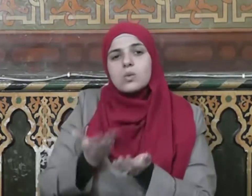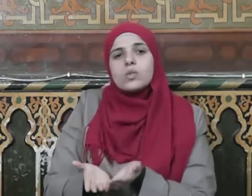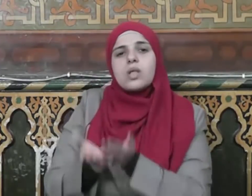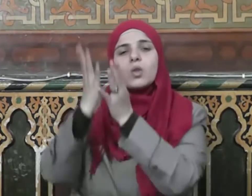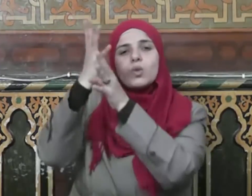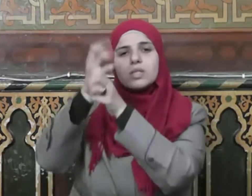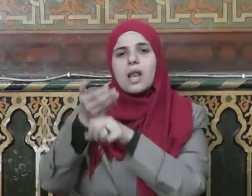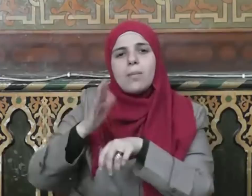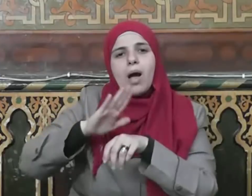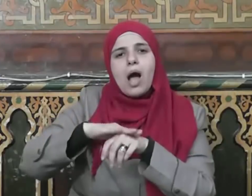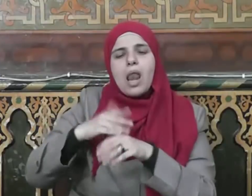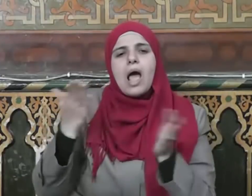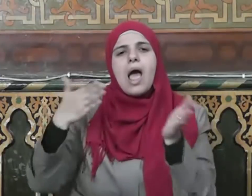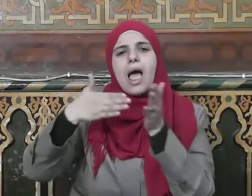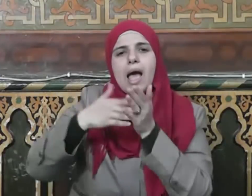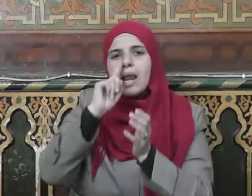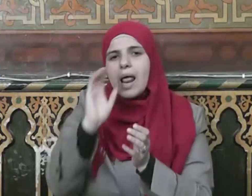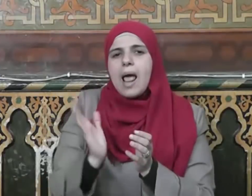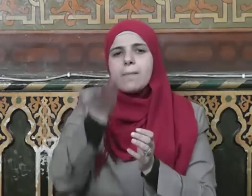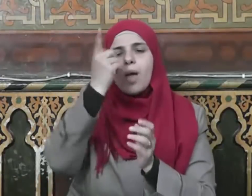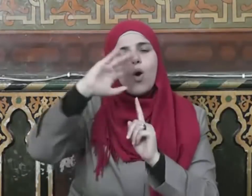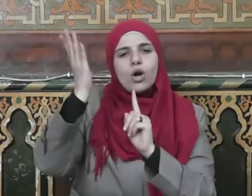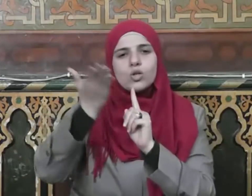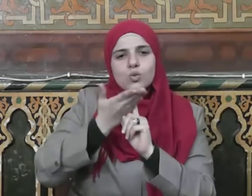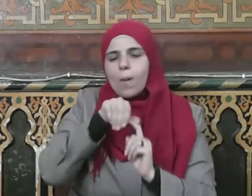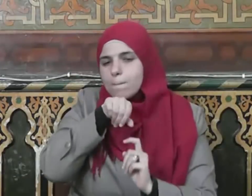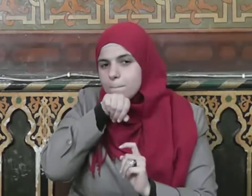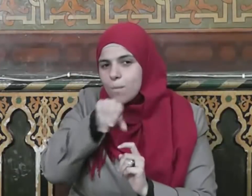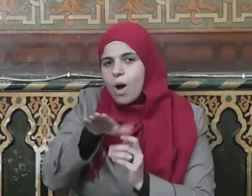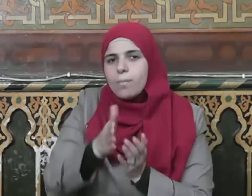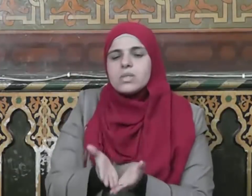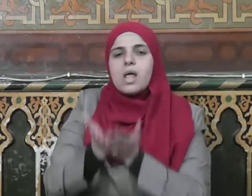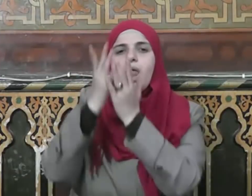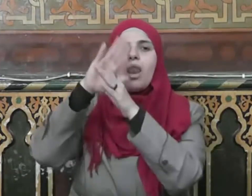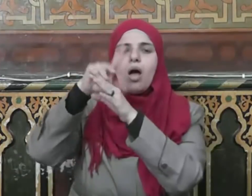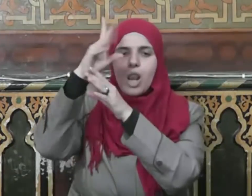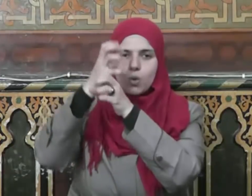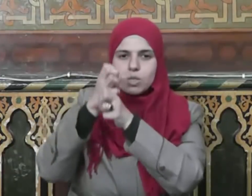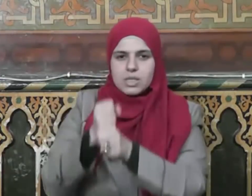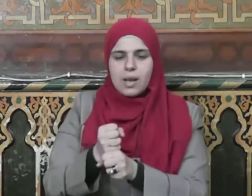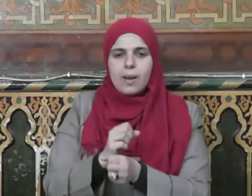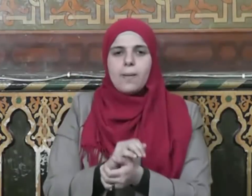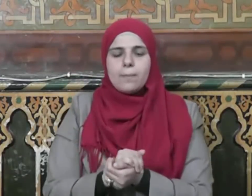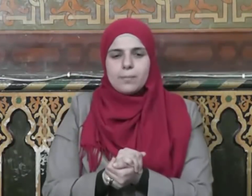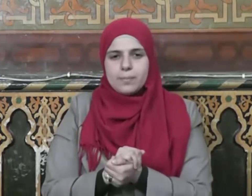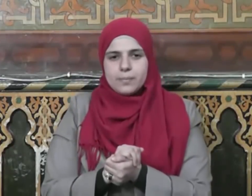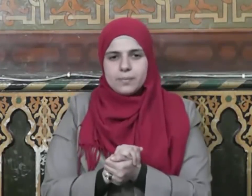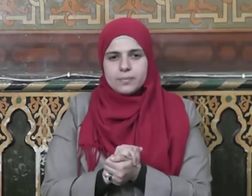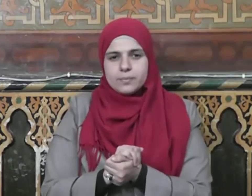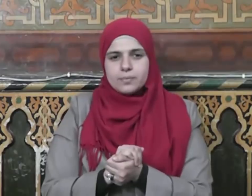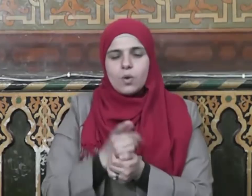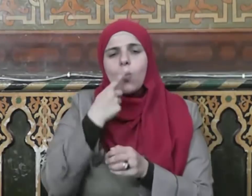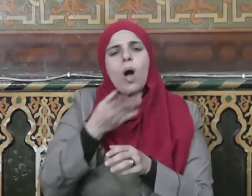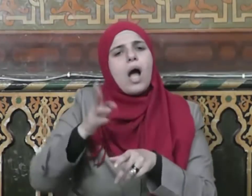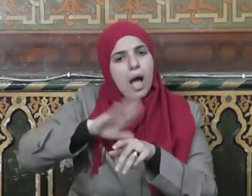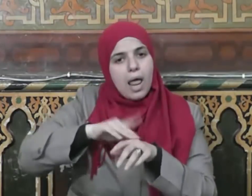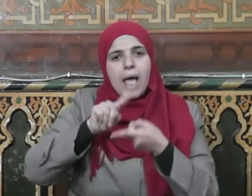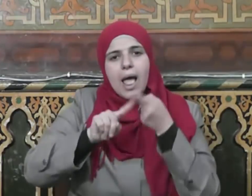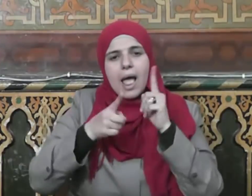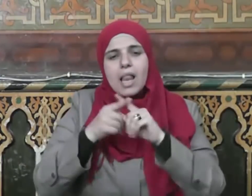على خاتم أنبيائه ورسله سيدنا محمد صلى الله عليه وسلم وعلى آله وصحبه